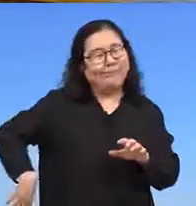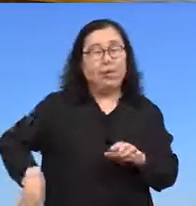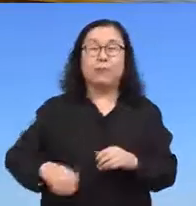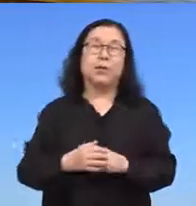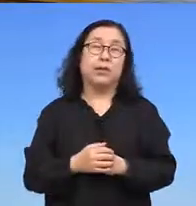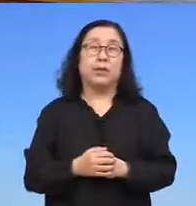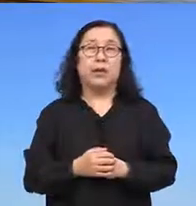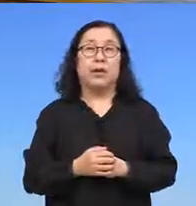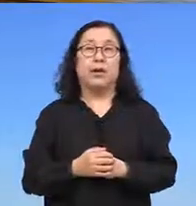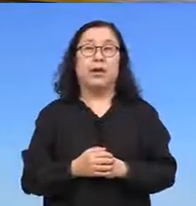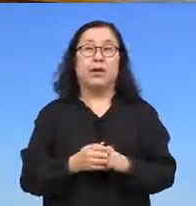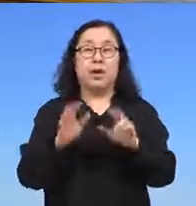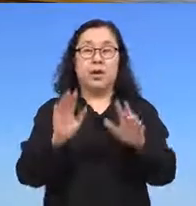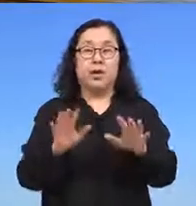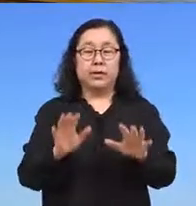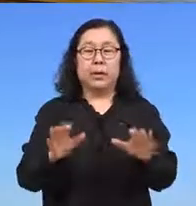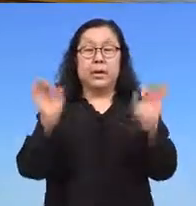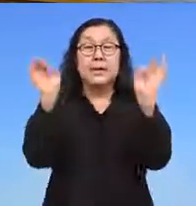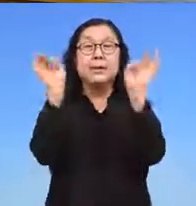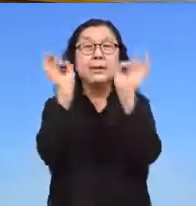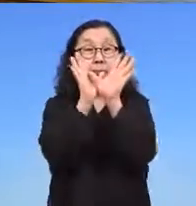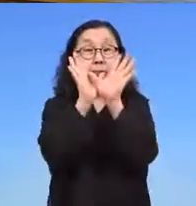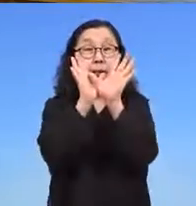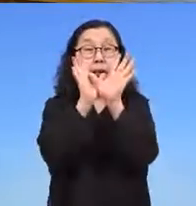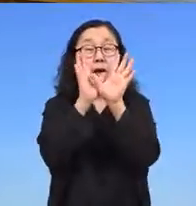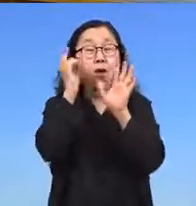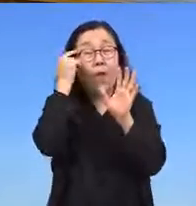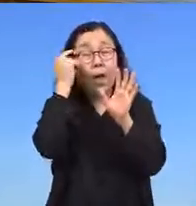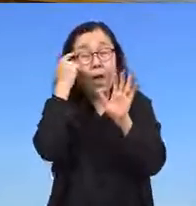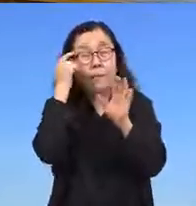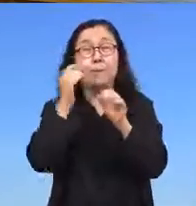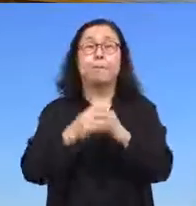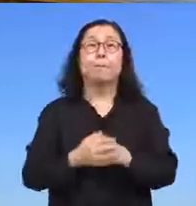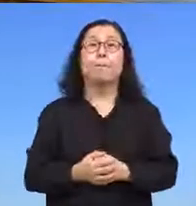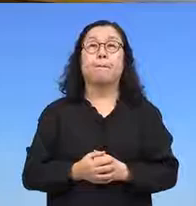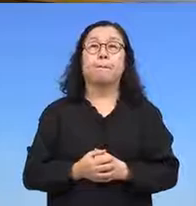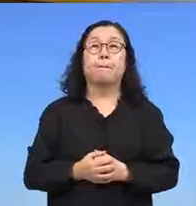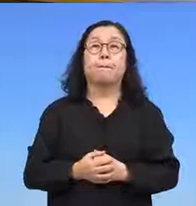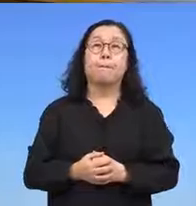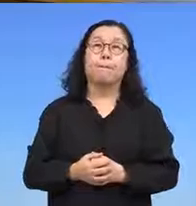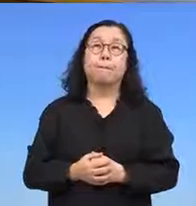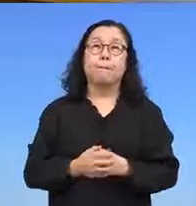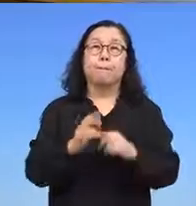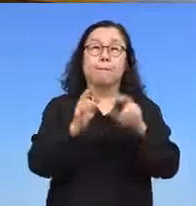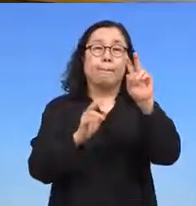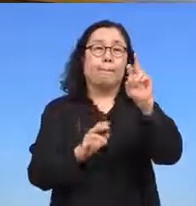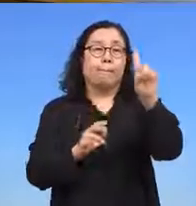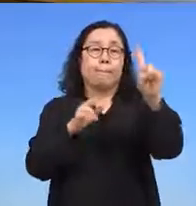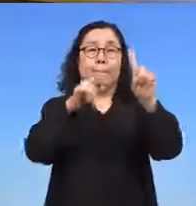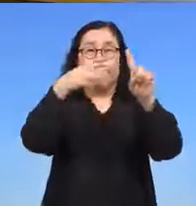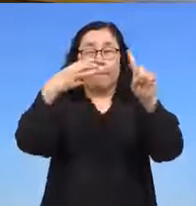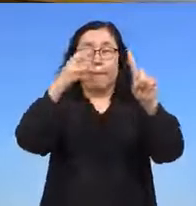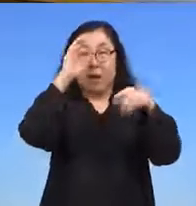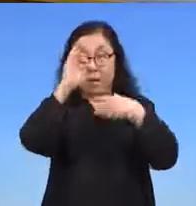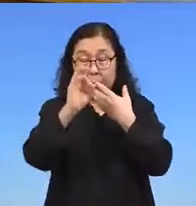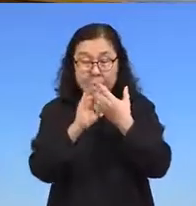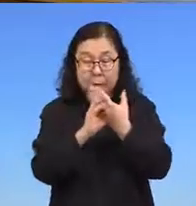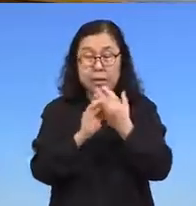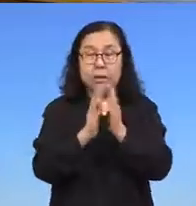모습입니다. 이 현재가 실종되었다, 이거는 무슨 근거로 이런 말씀을 드리는가 하면은요, 자 21절에 보세요.